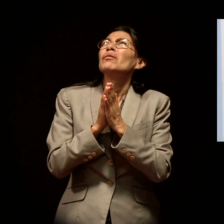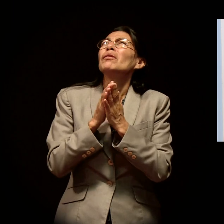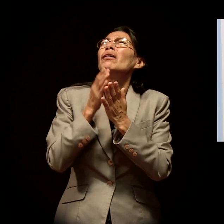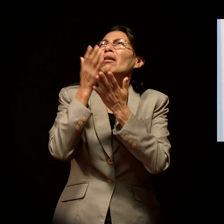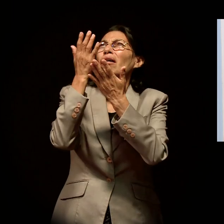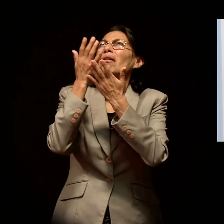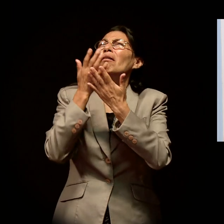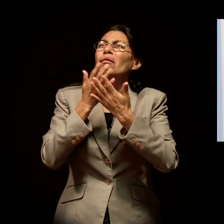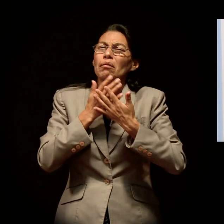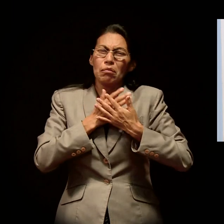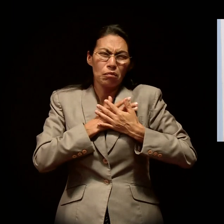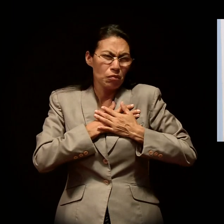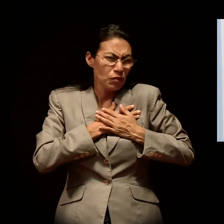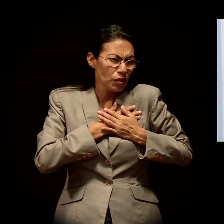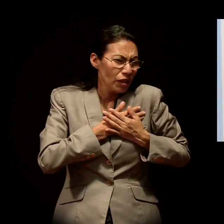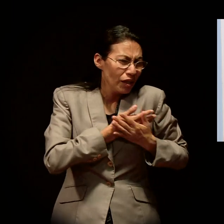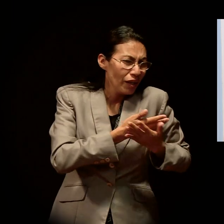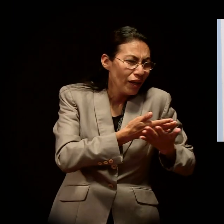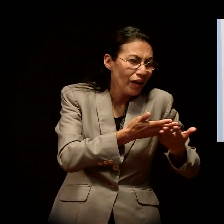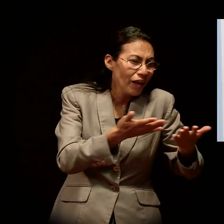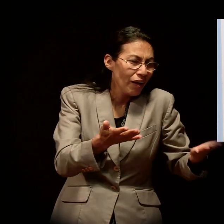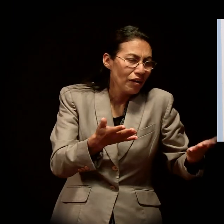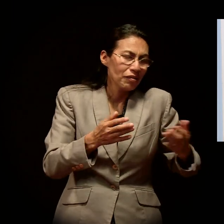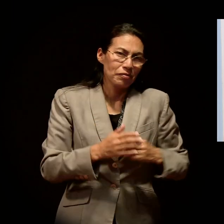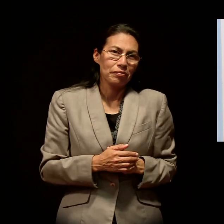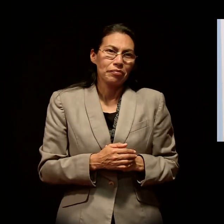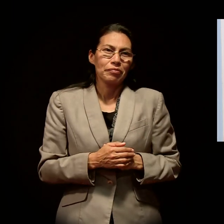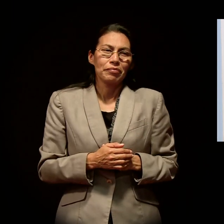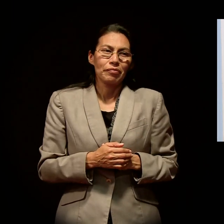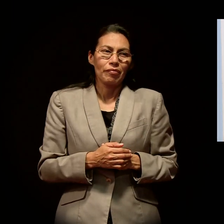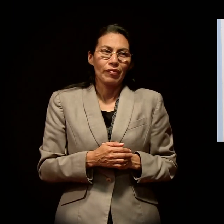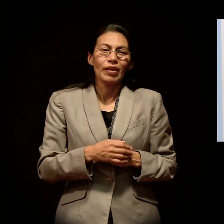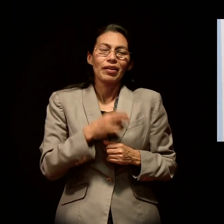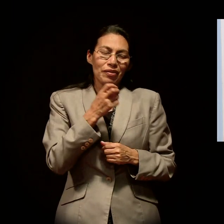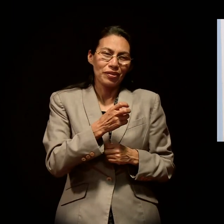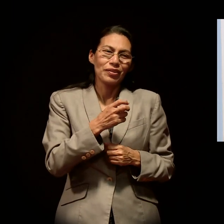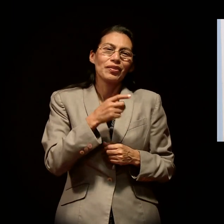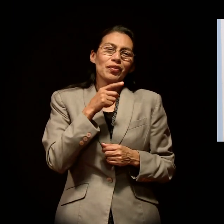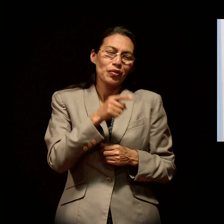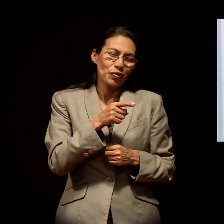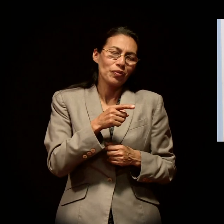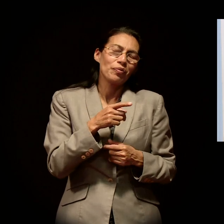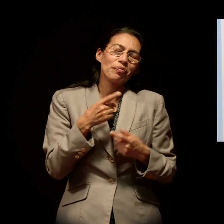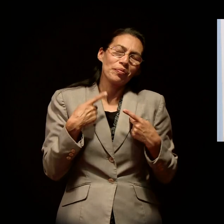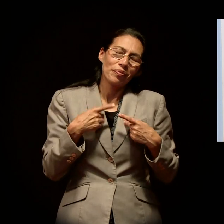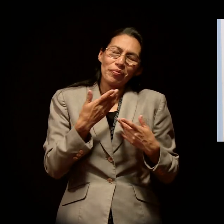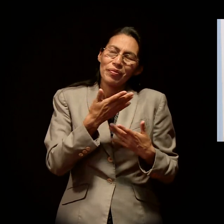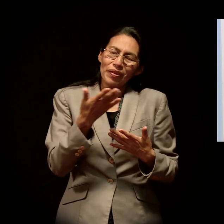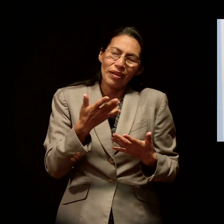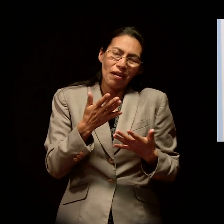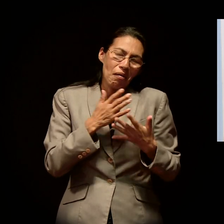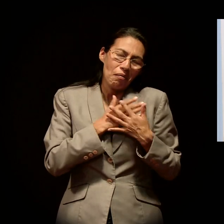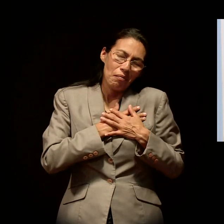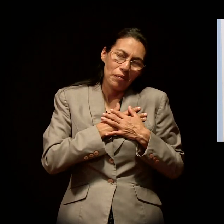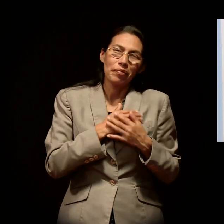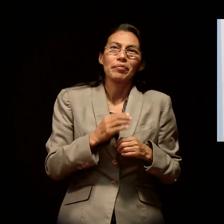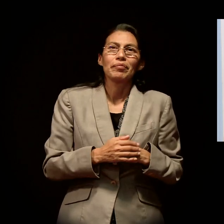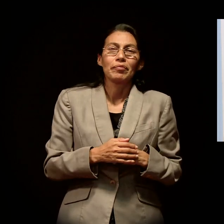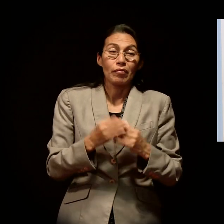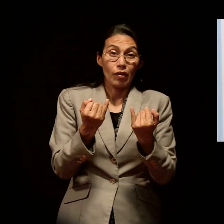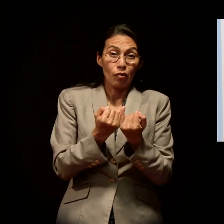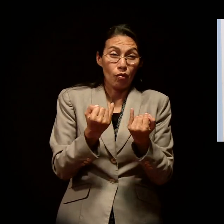pídele amor para que no devuelvas lo mismo ese desprecio de esa persona y al rato vas a estar amando a esa persona